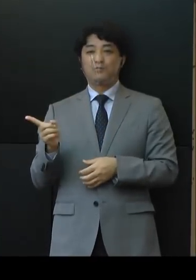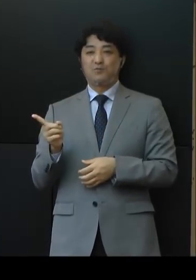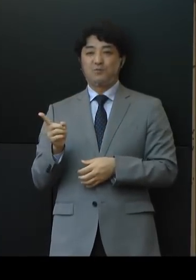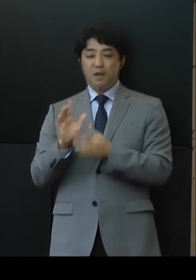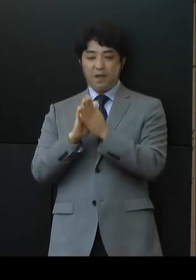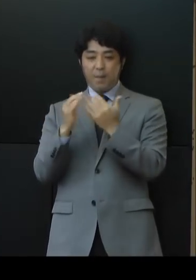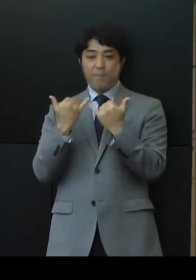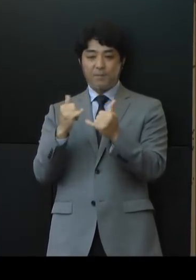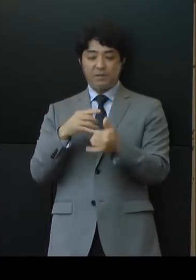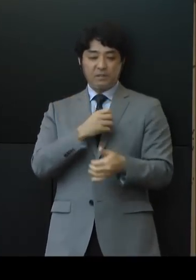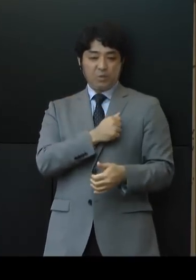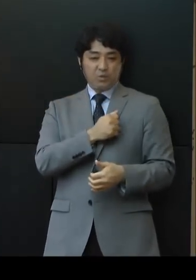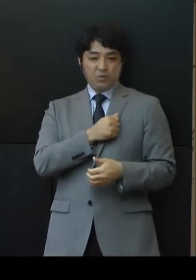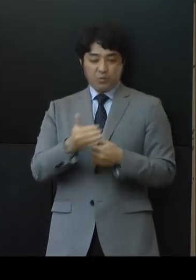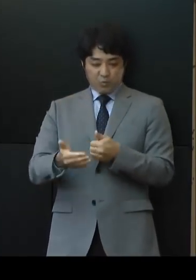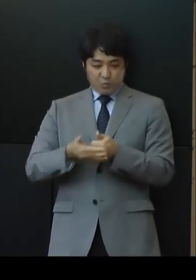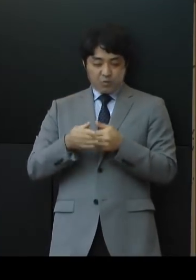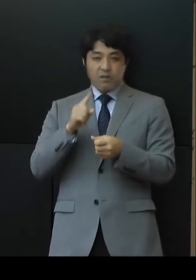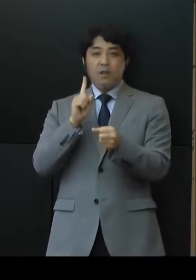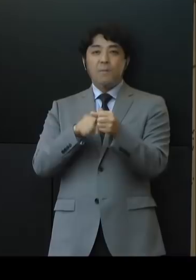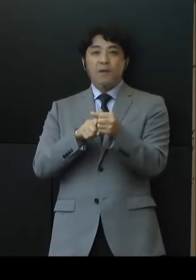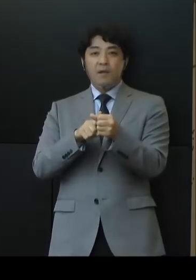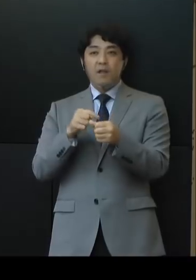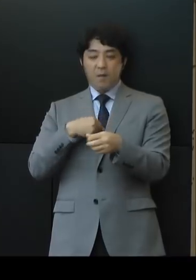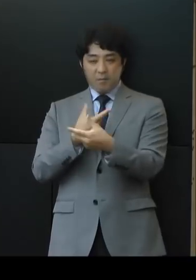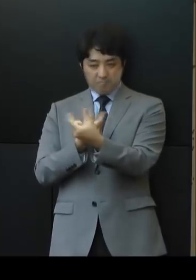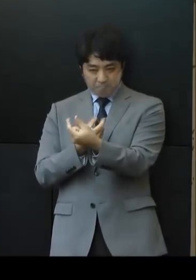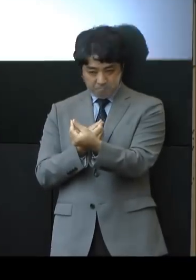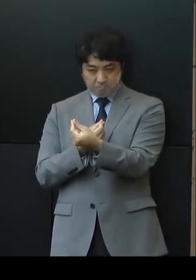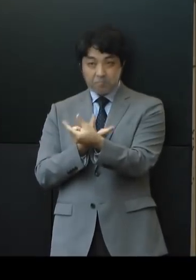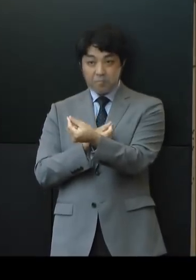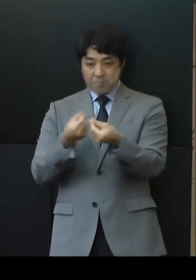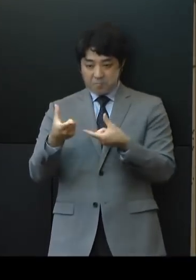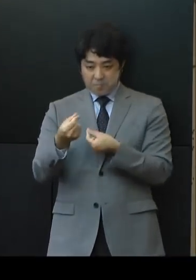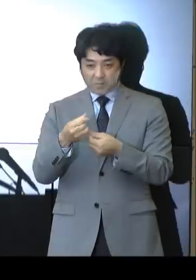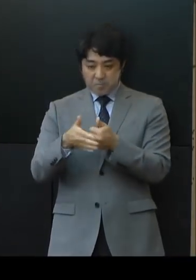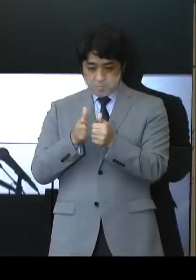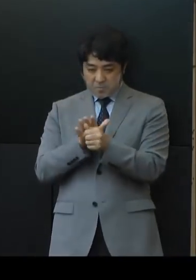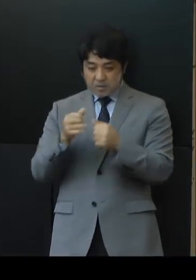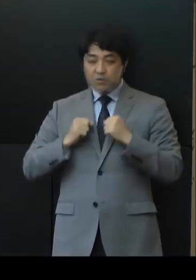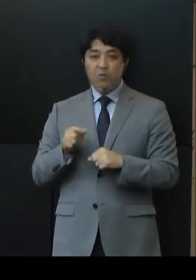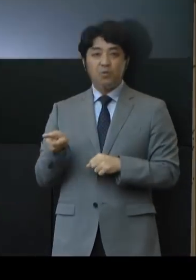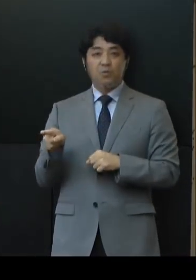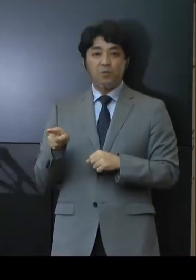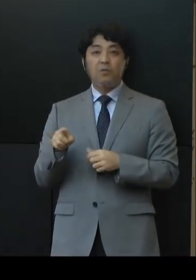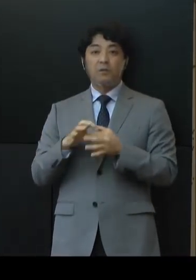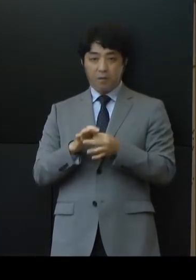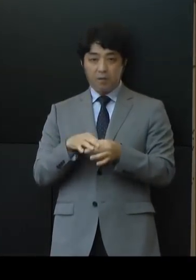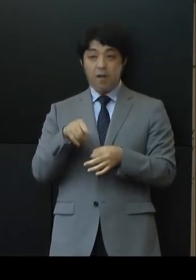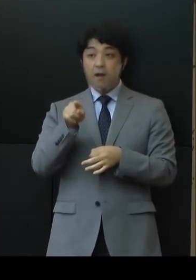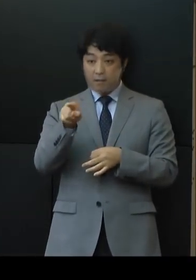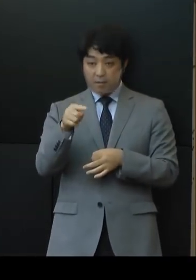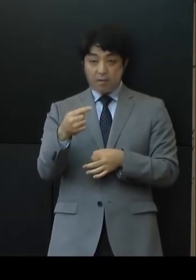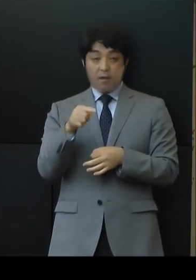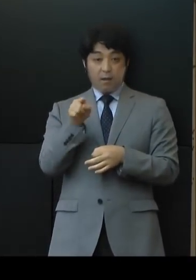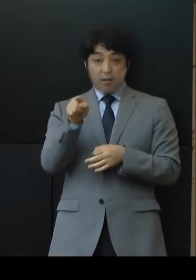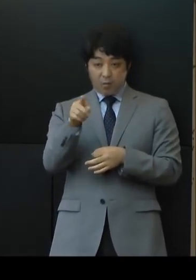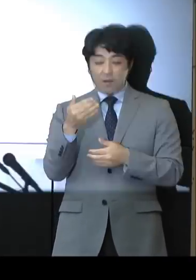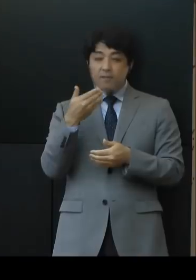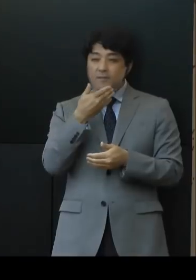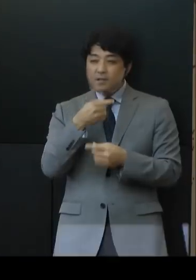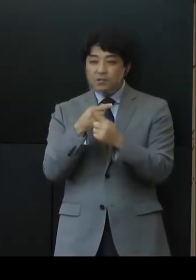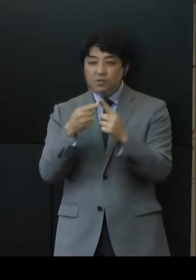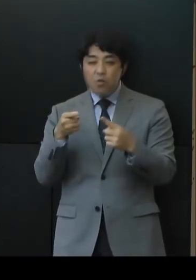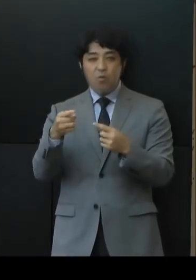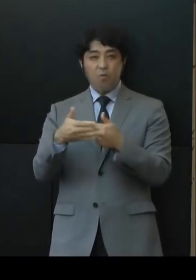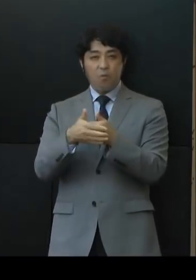を救うために今助け合うことが大切です。あなたとあなたの大切な人を守るために、皆様の